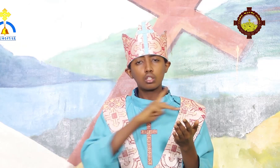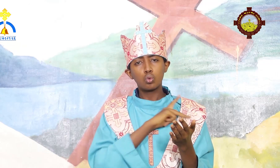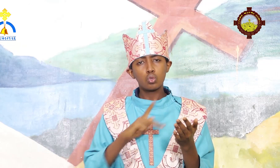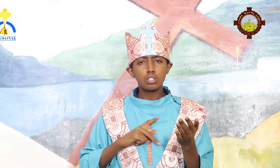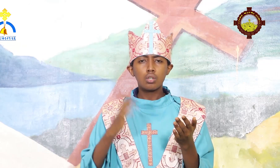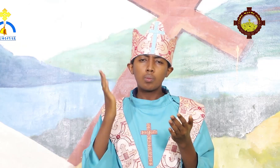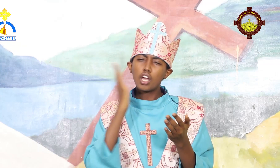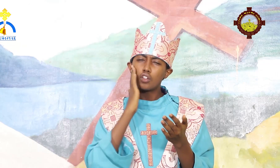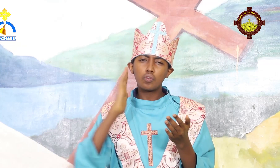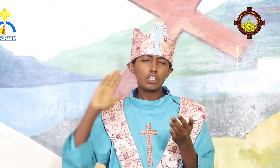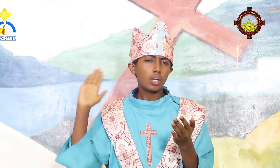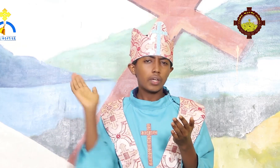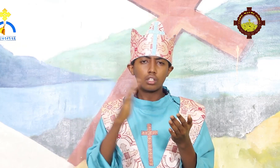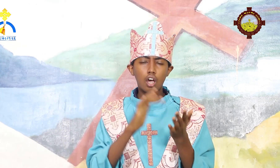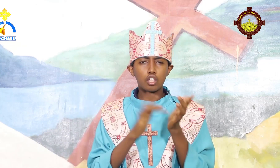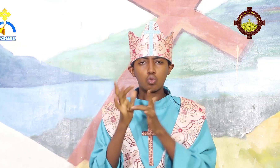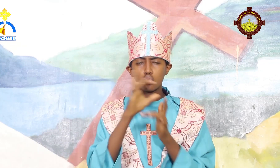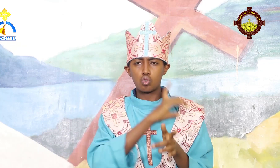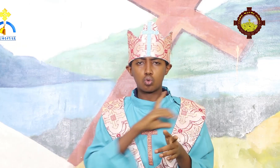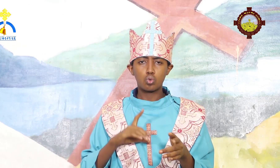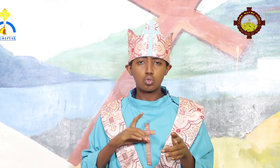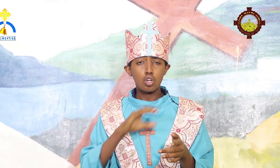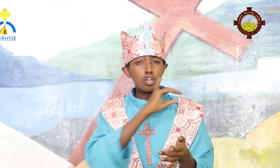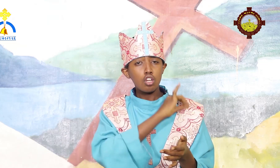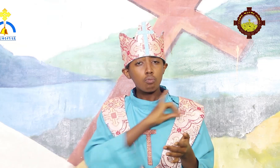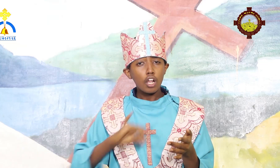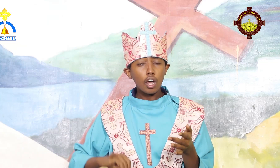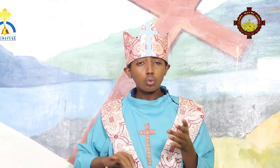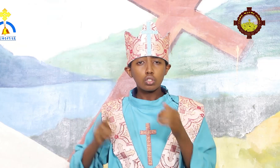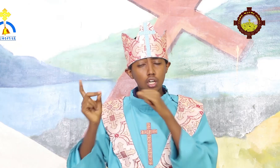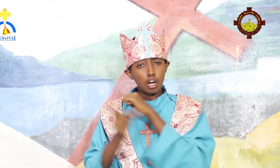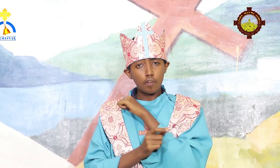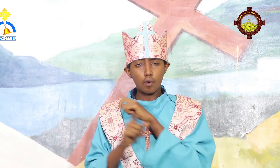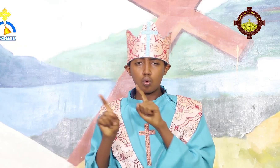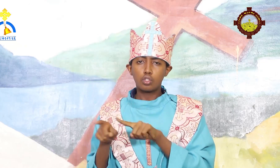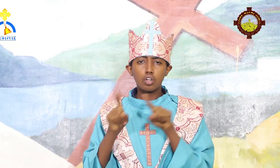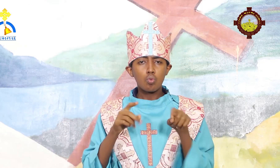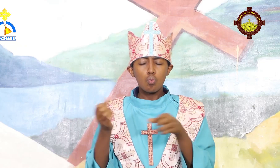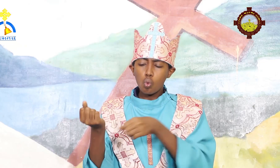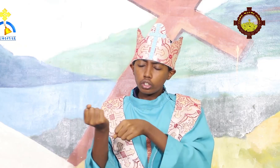ንጉስ በጥፊ ተመታ ኢየሱስ ክርስቶስ ጲላጦስ ገረፈው ደግሞም